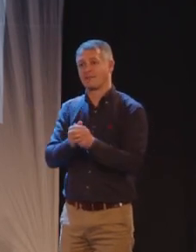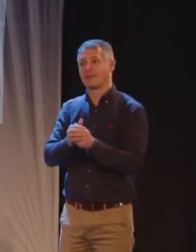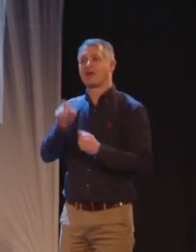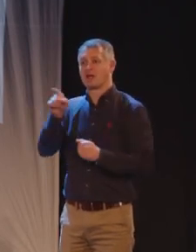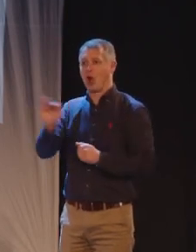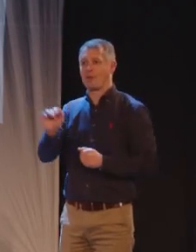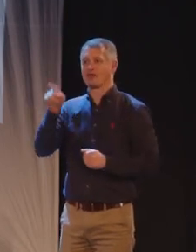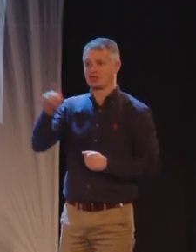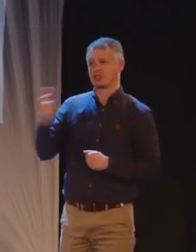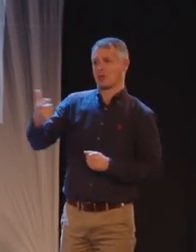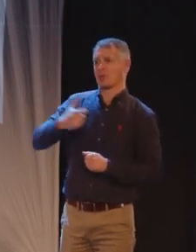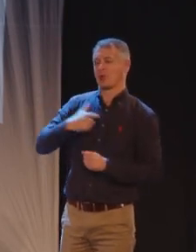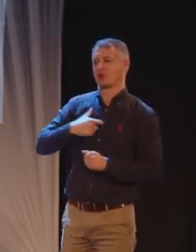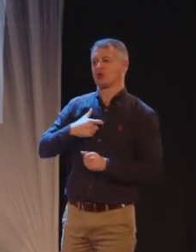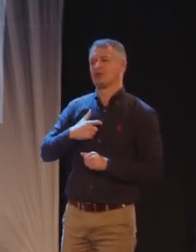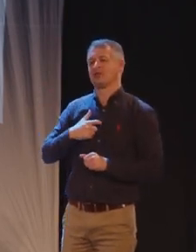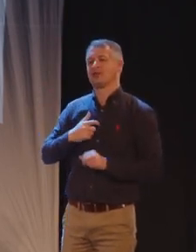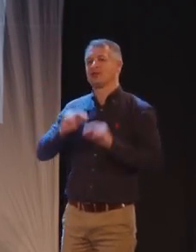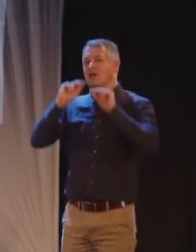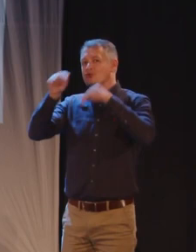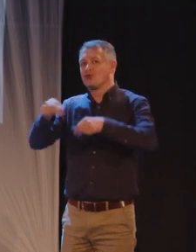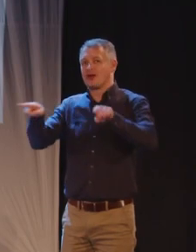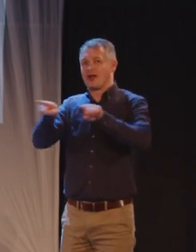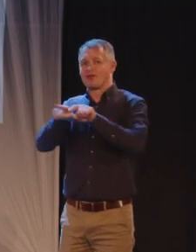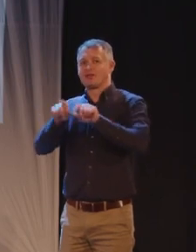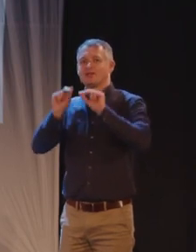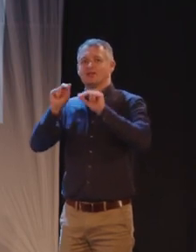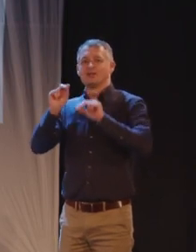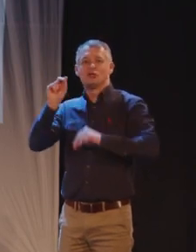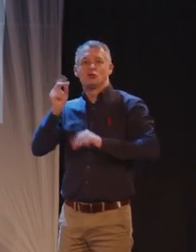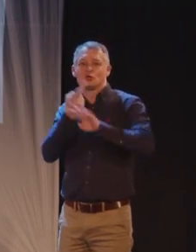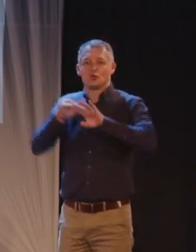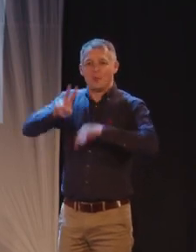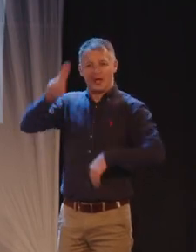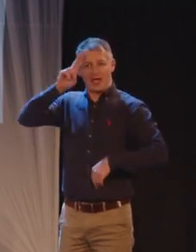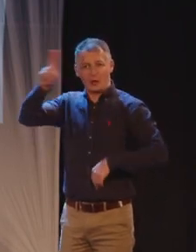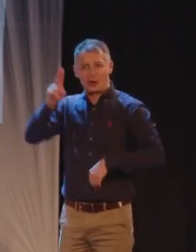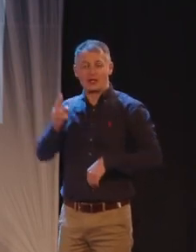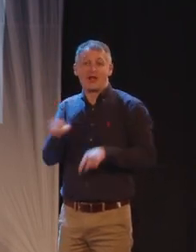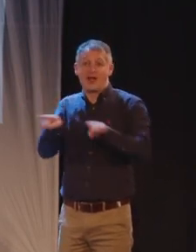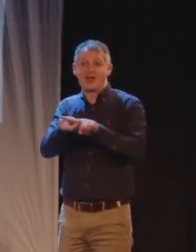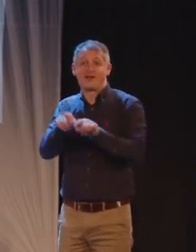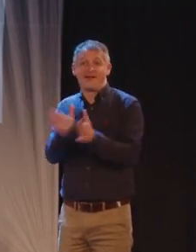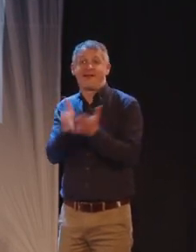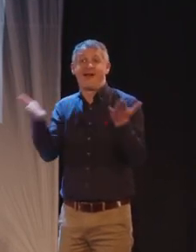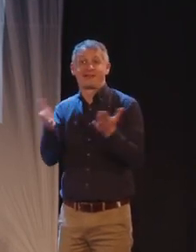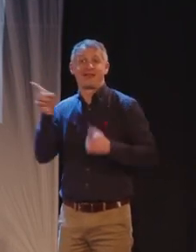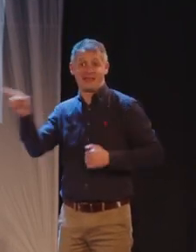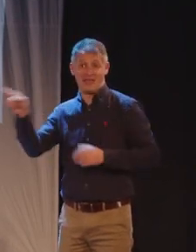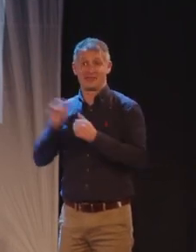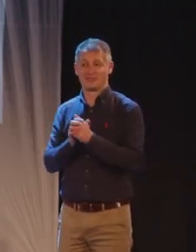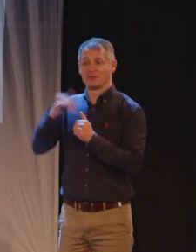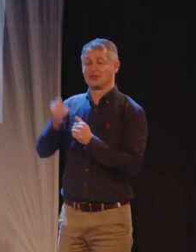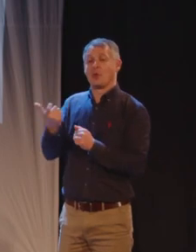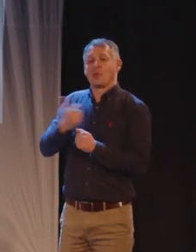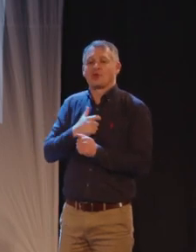se pot bucura de a deveni supereroi precum sunt eroi din cartea Cristinei și cred că vor putea deveni supereroi și în